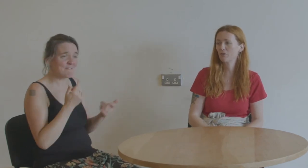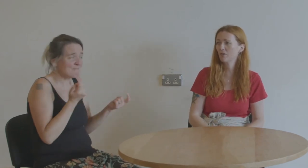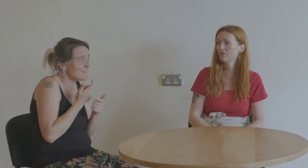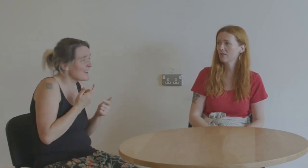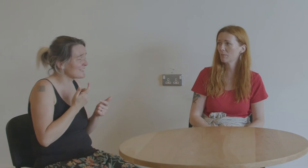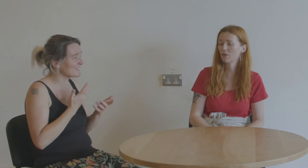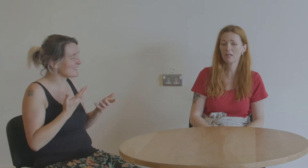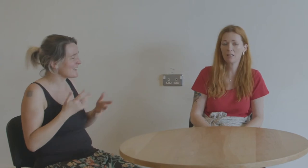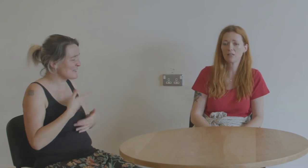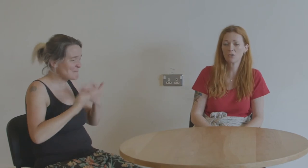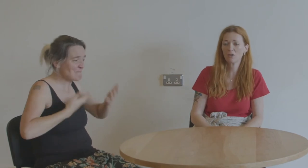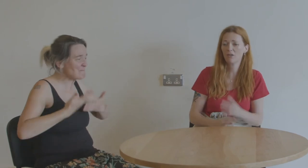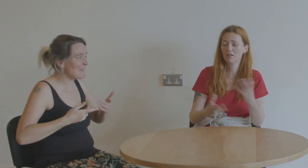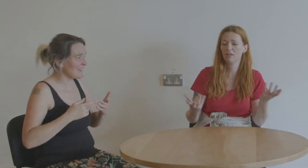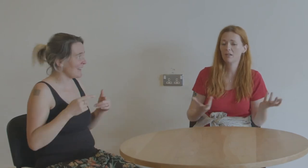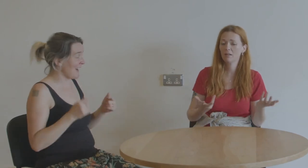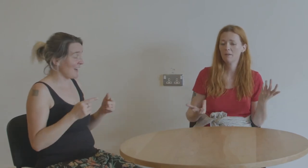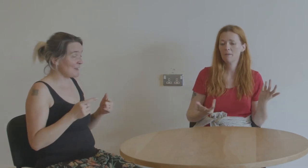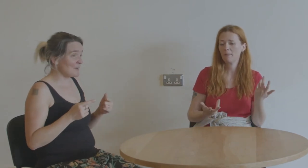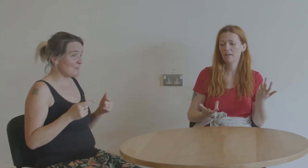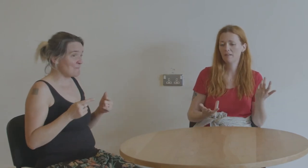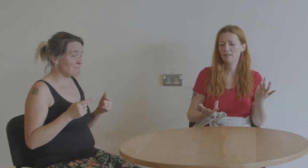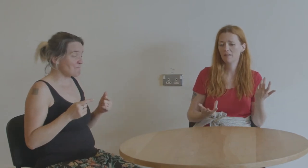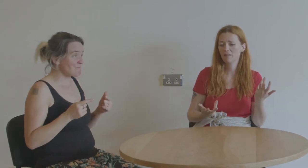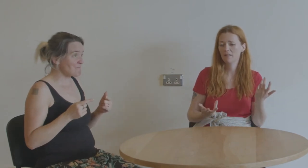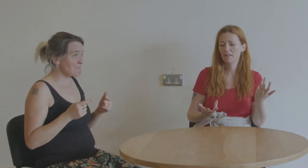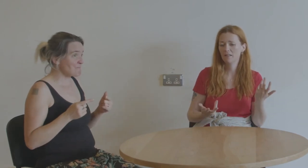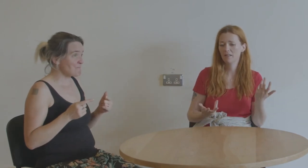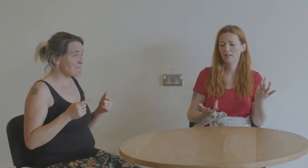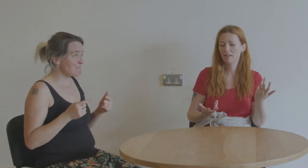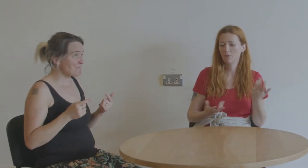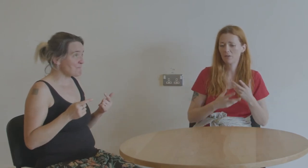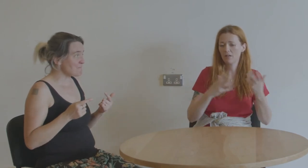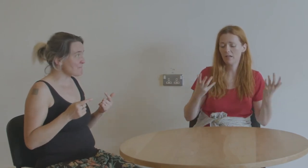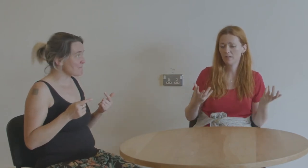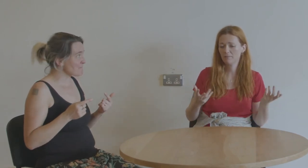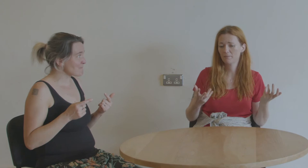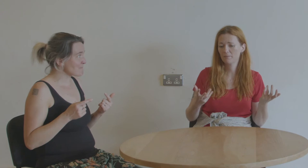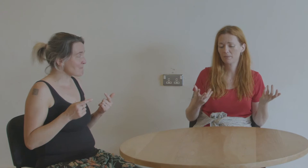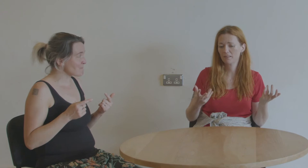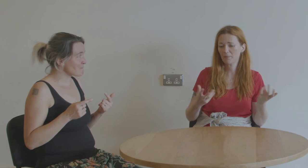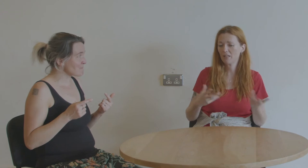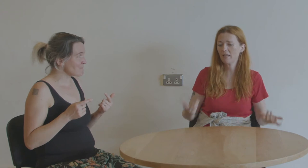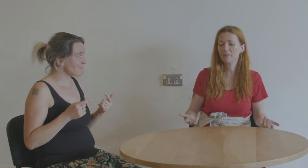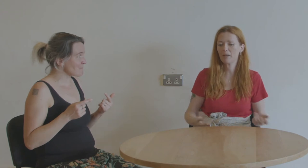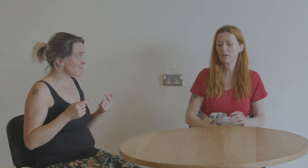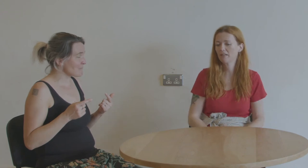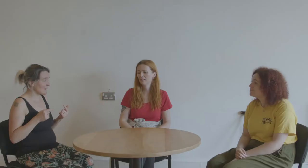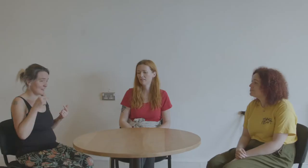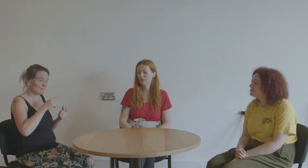sy'n teimlo'r anisgwyd i fi yn yr angolchiata yma, da